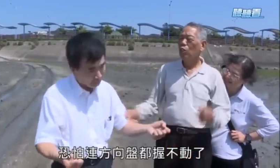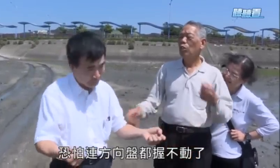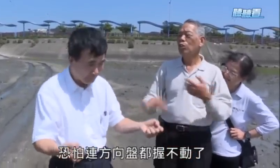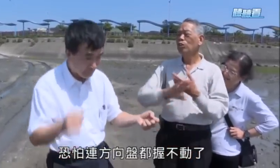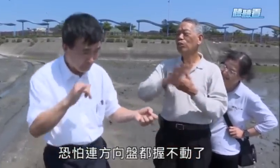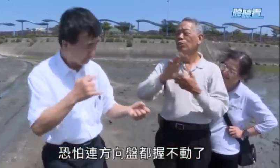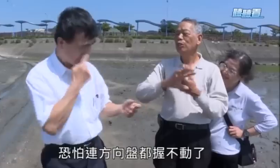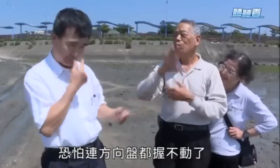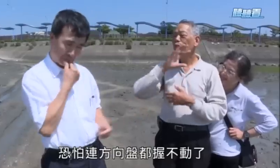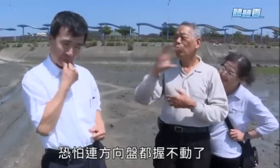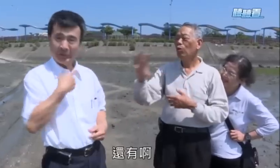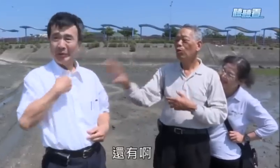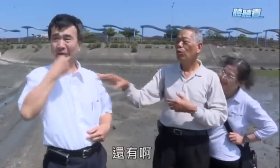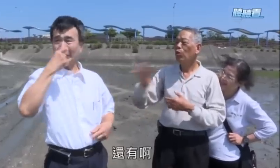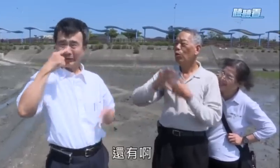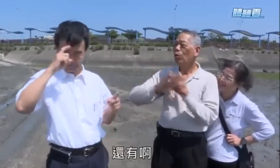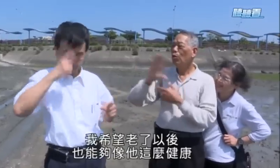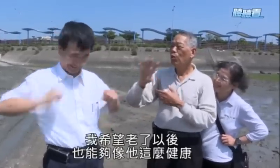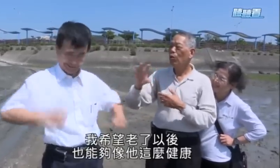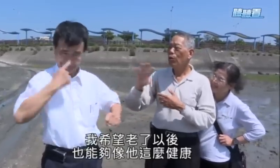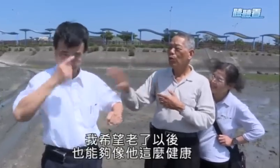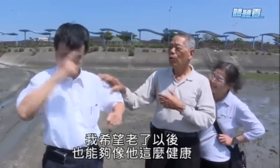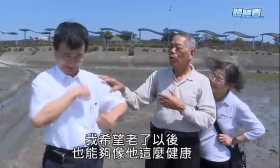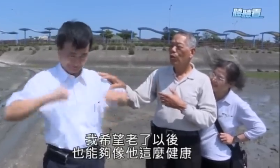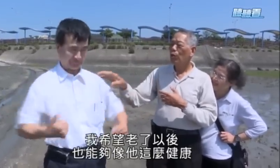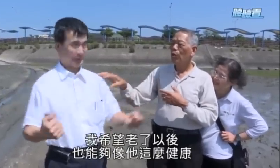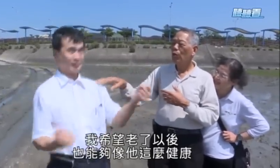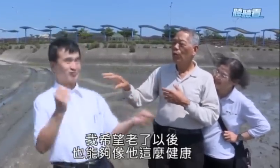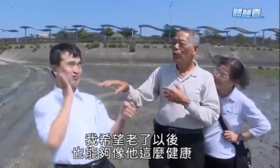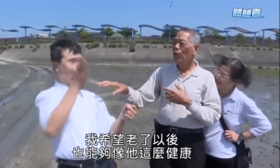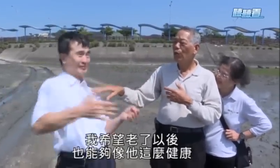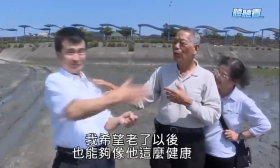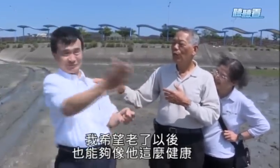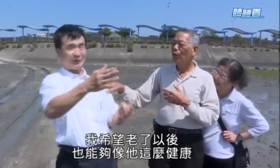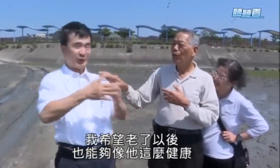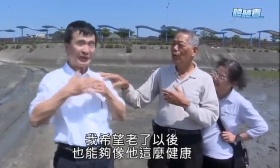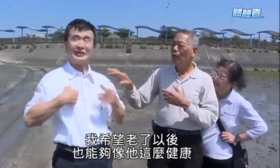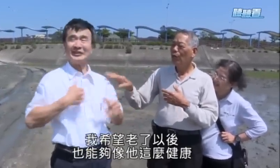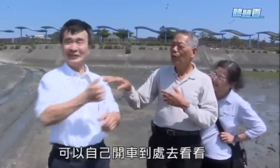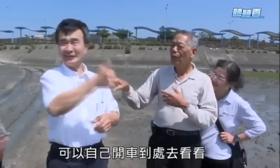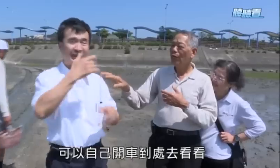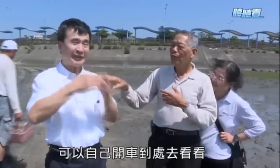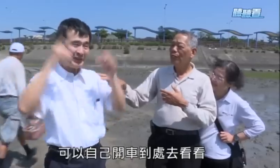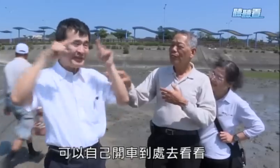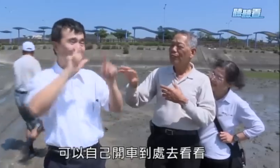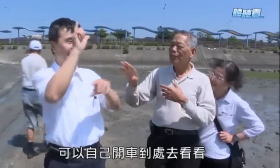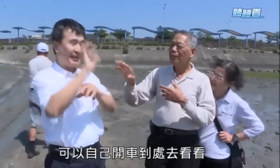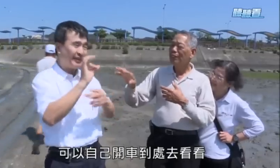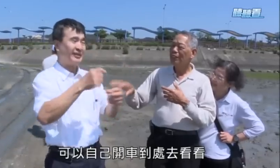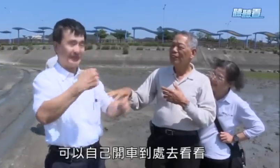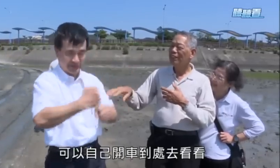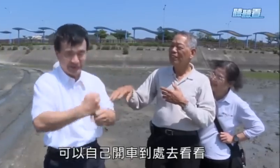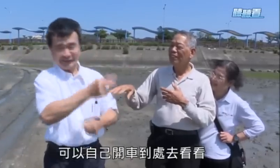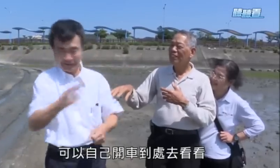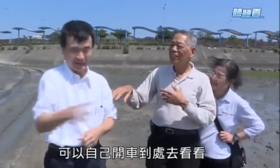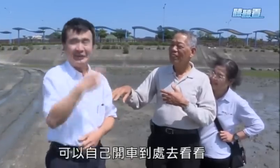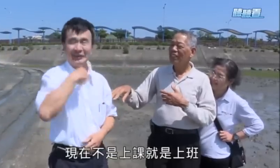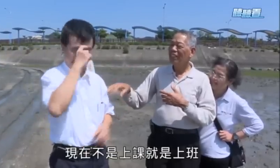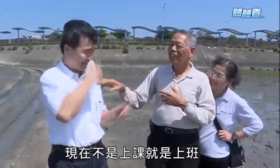盘都握不动了。还有啊，我希望老了以后啊，也能够像他这么健康，可以自己开车到处去看看。现在呢，不